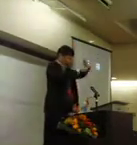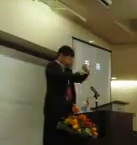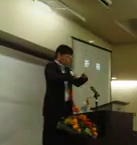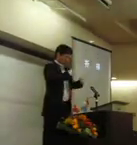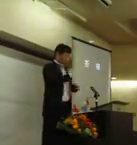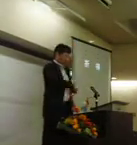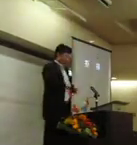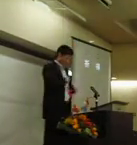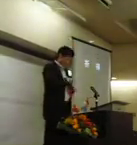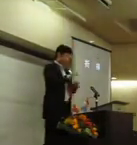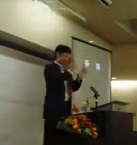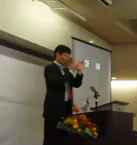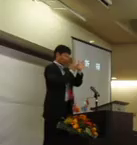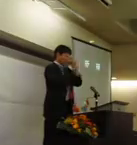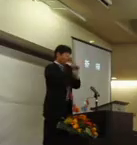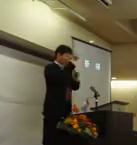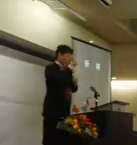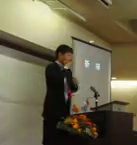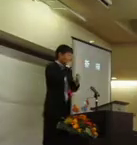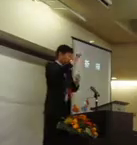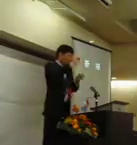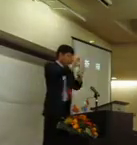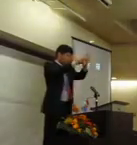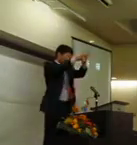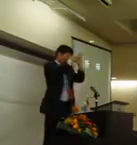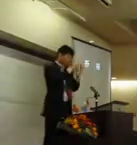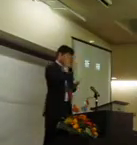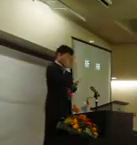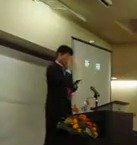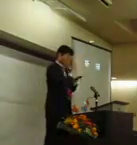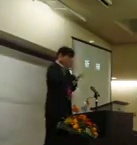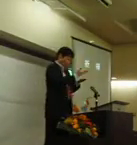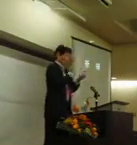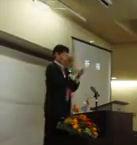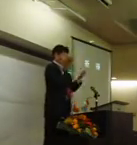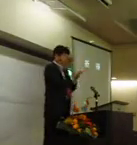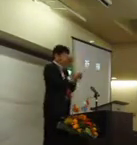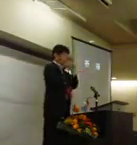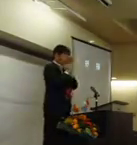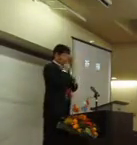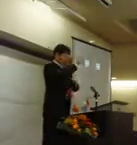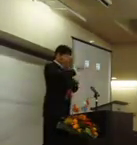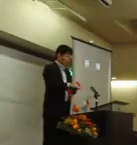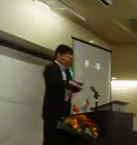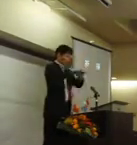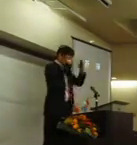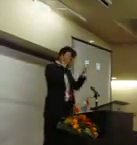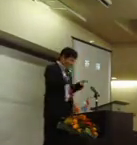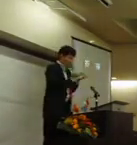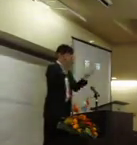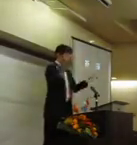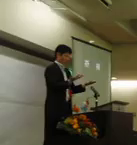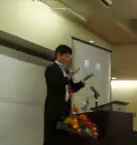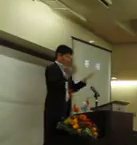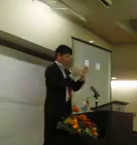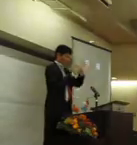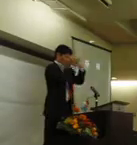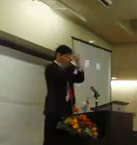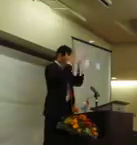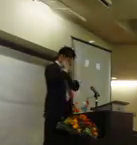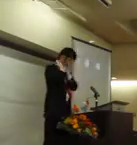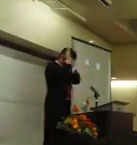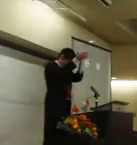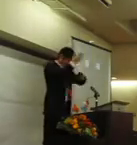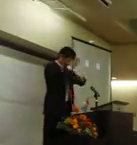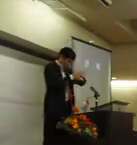。私たち一人一人の心をイエス様の血潮によって清めてください。お祈りいたします。すべての